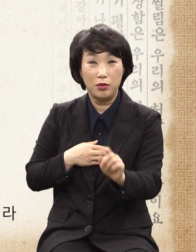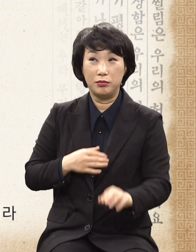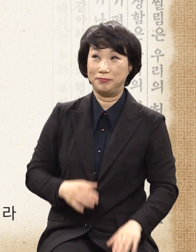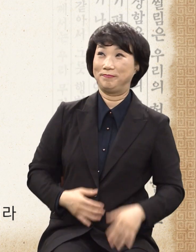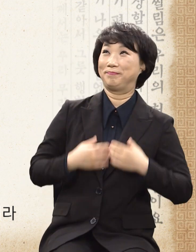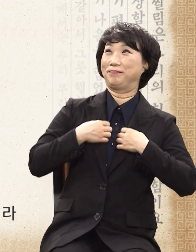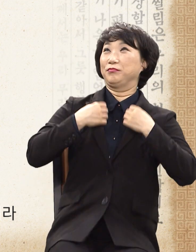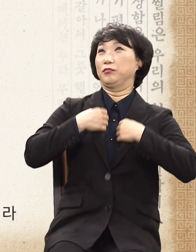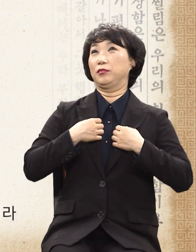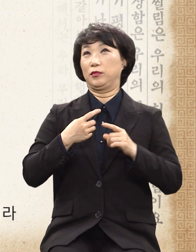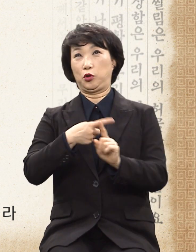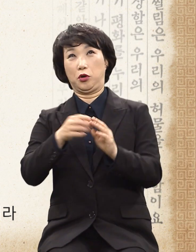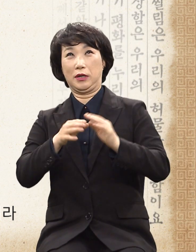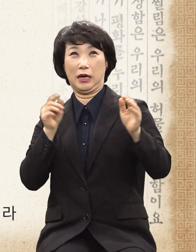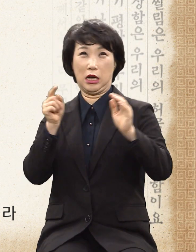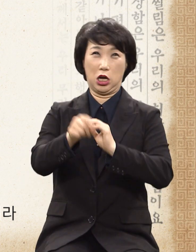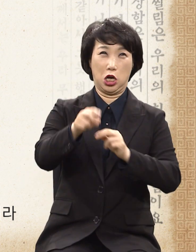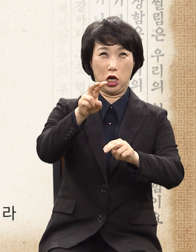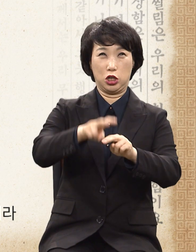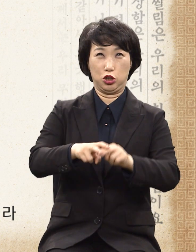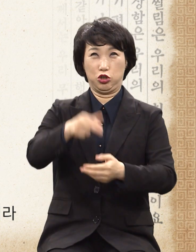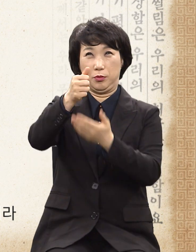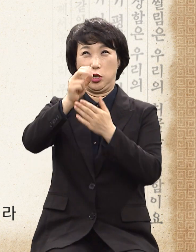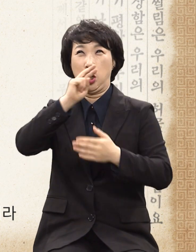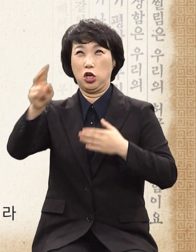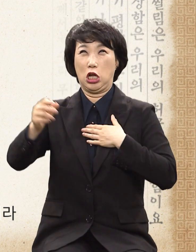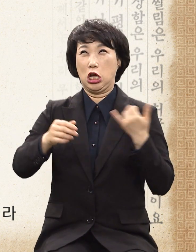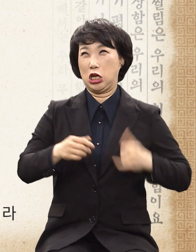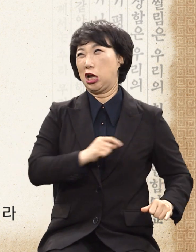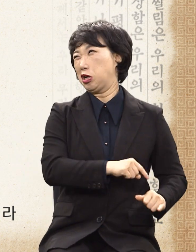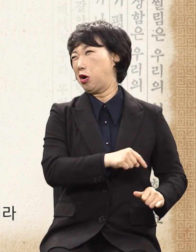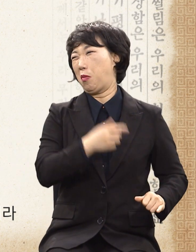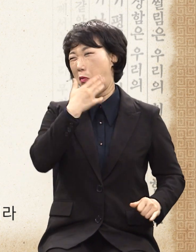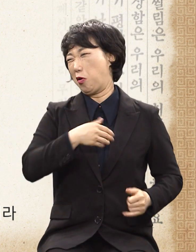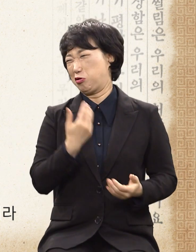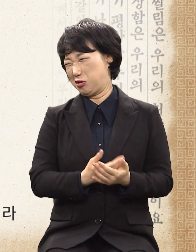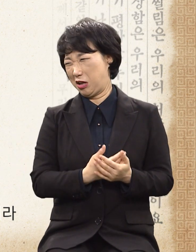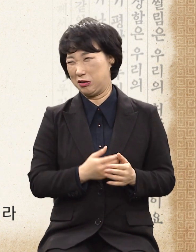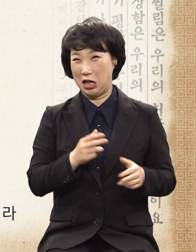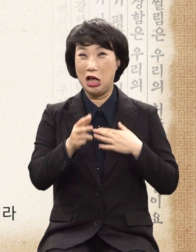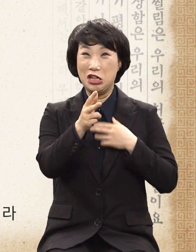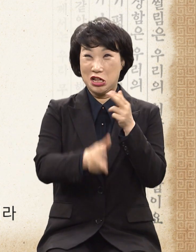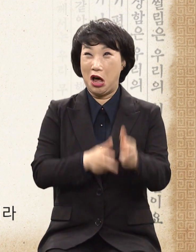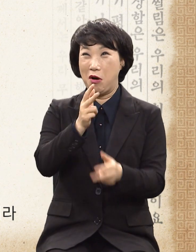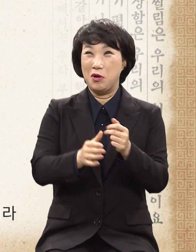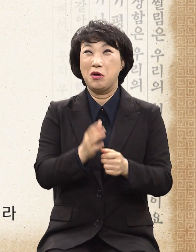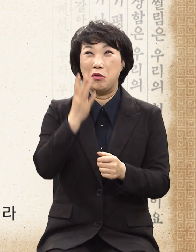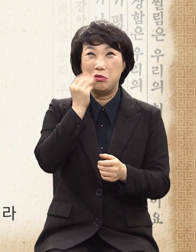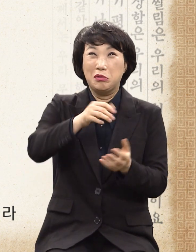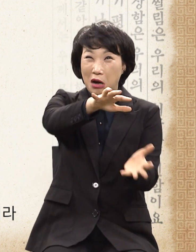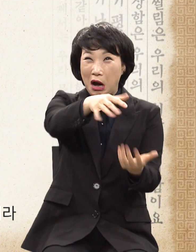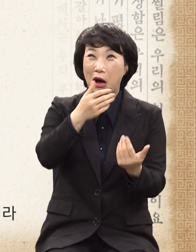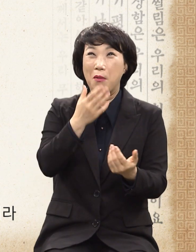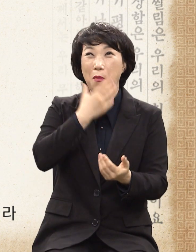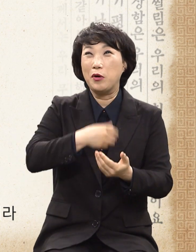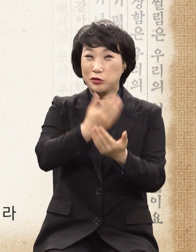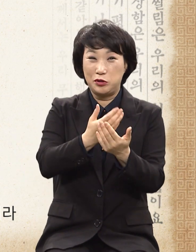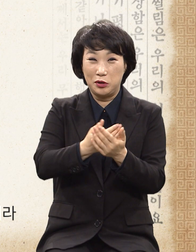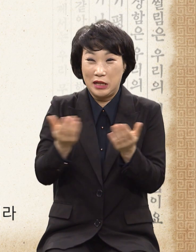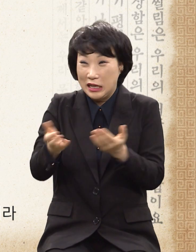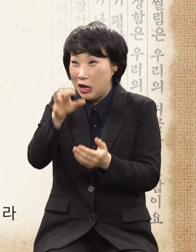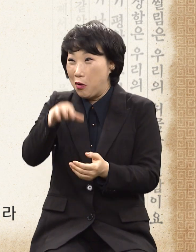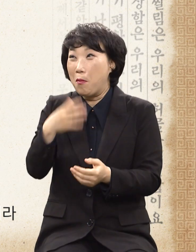나는 교회당에 앉아서 주여 내 자식을 복주시옵소서, 내 사업을 복주시옵소서, 내